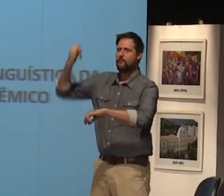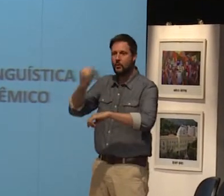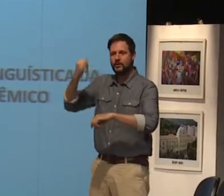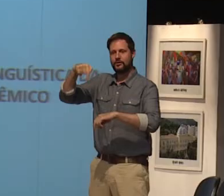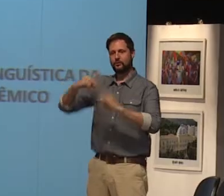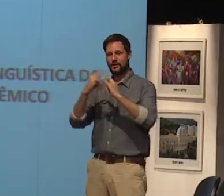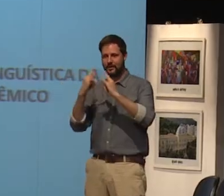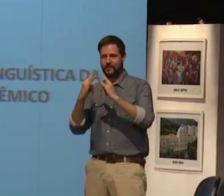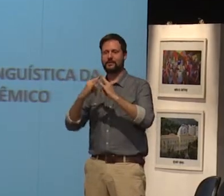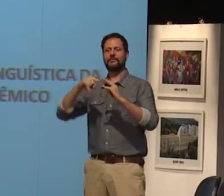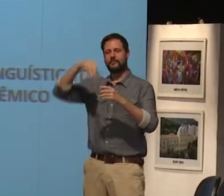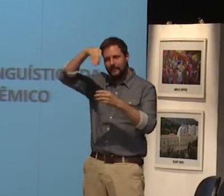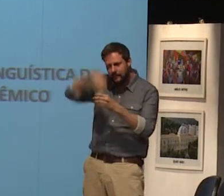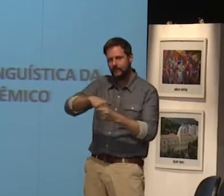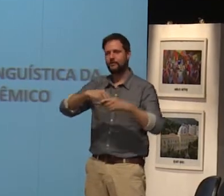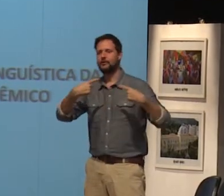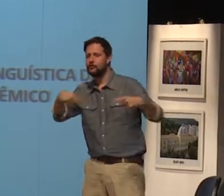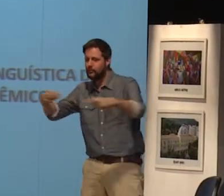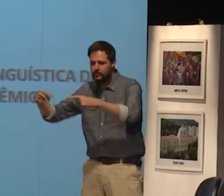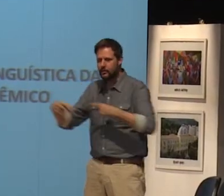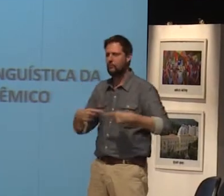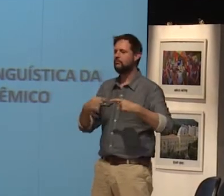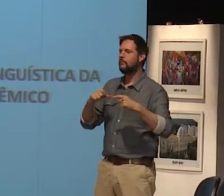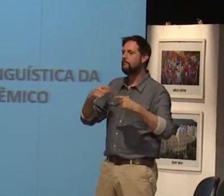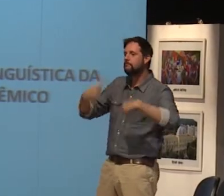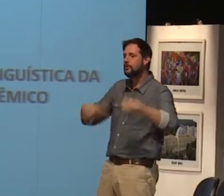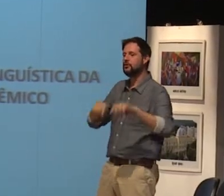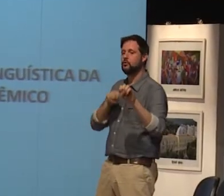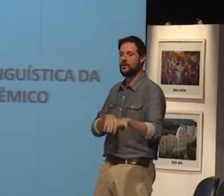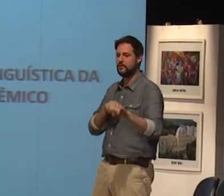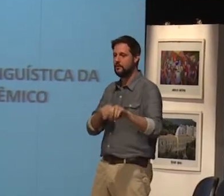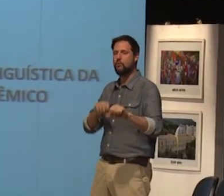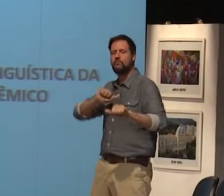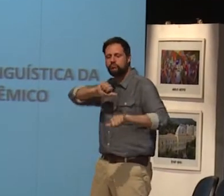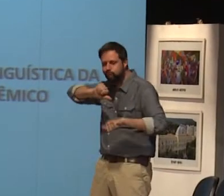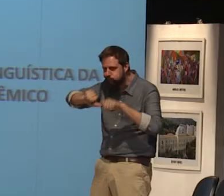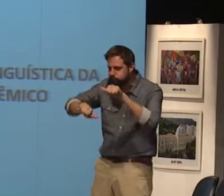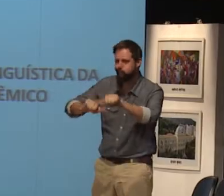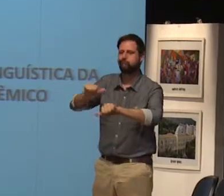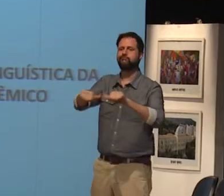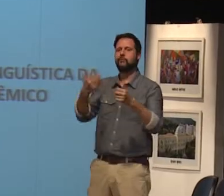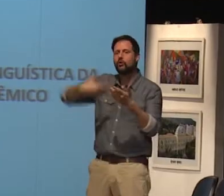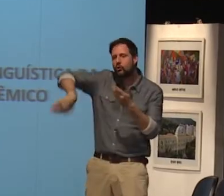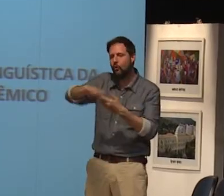hoje, nesse momento importante aqui do INES, dentro dessa discussão política educacional, essas mudanças que